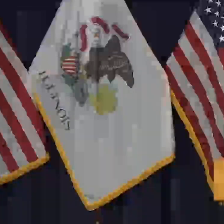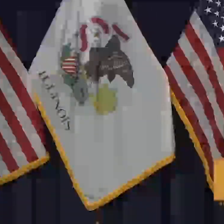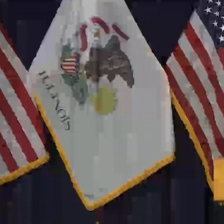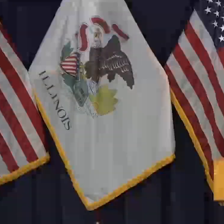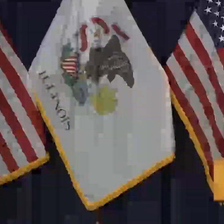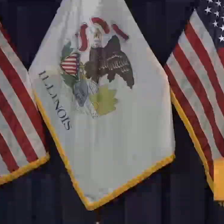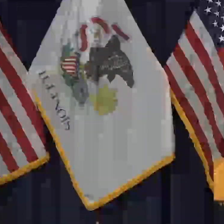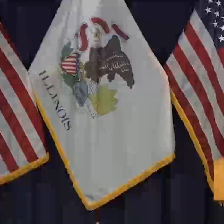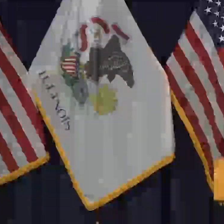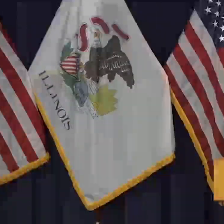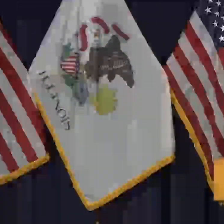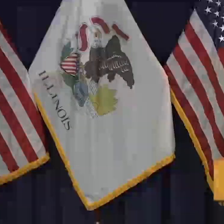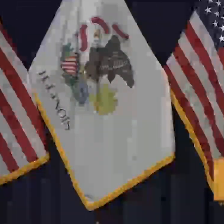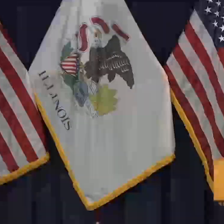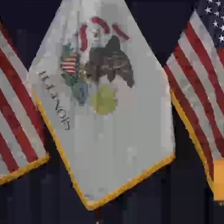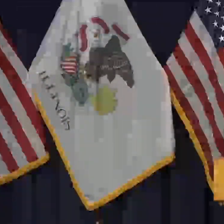eso,